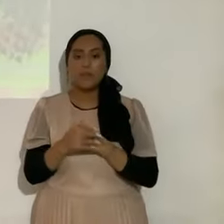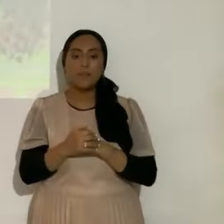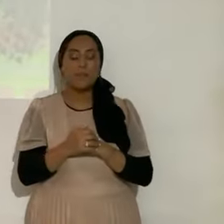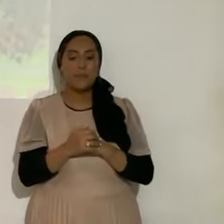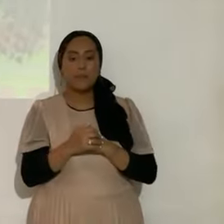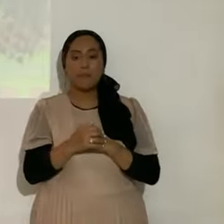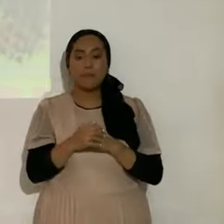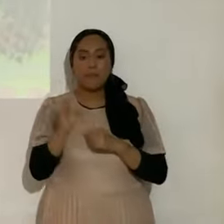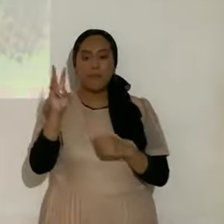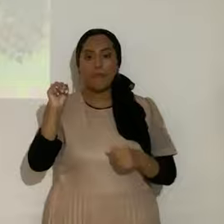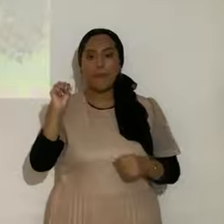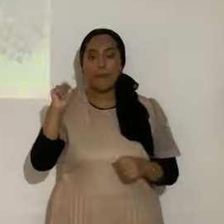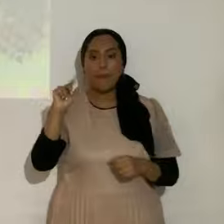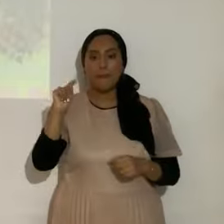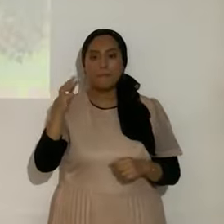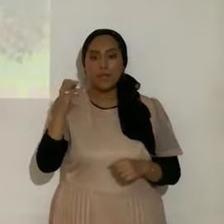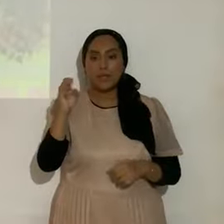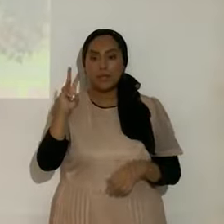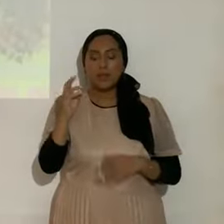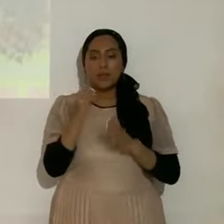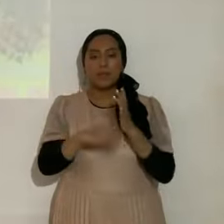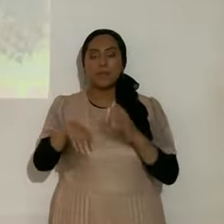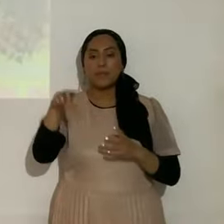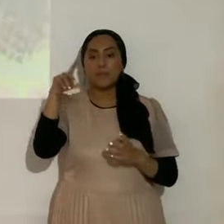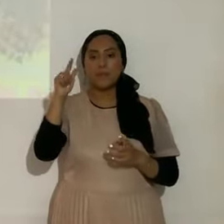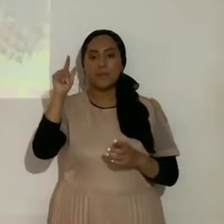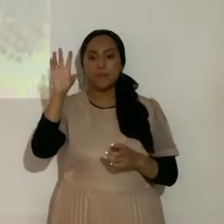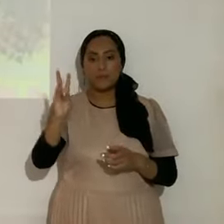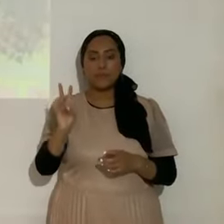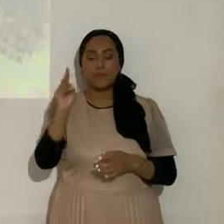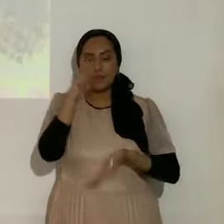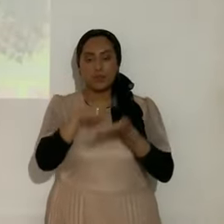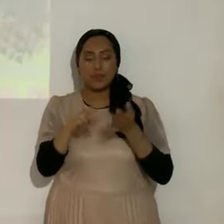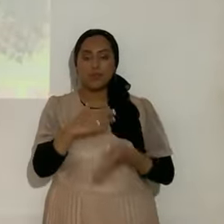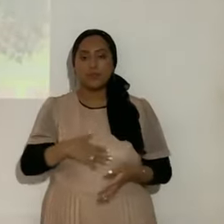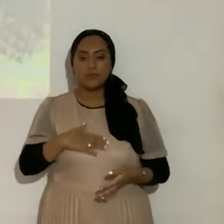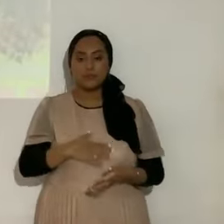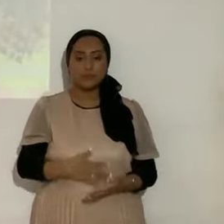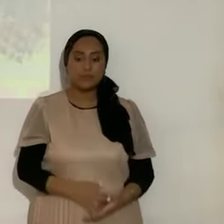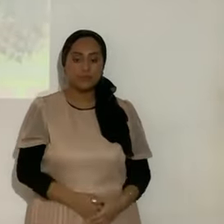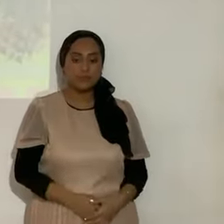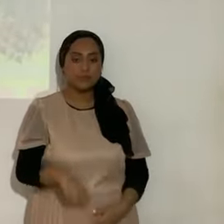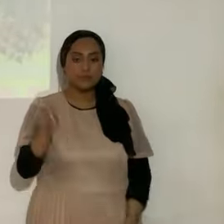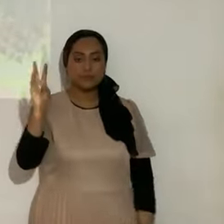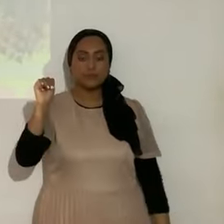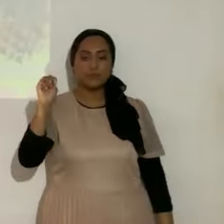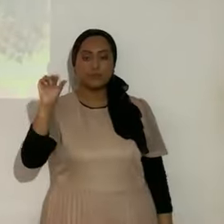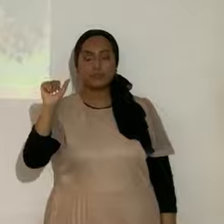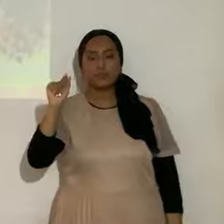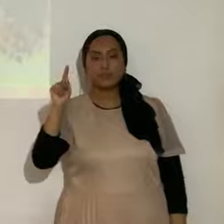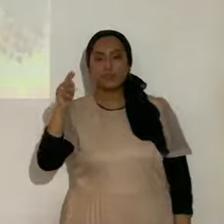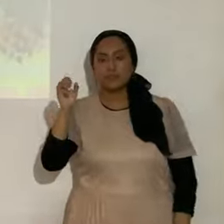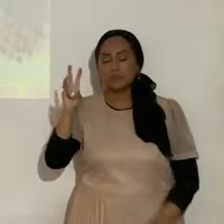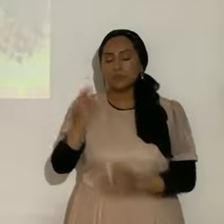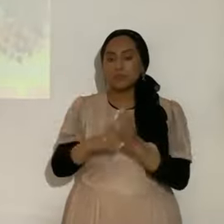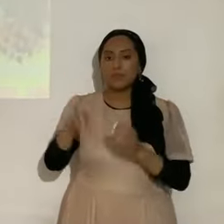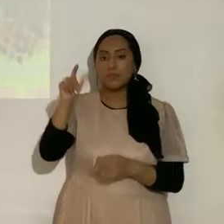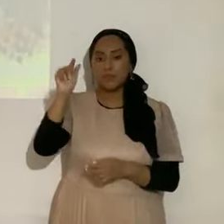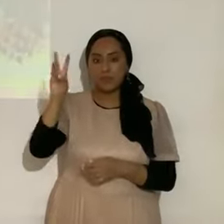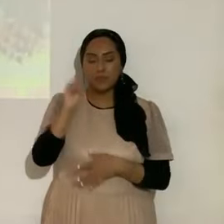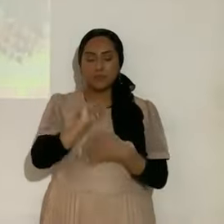ahí mismo en Mateo capítulo 26, más adelantito, vamos para allá todos. Mateo capítulo 26, en el